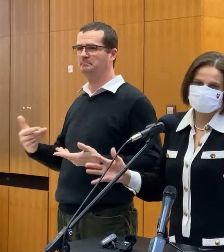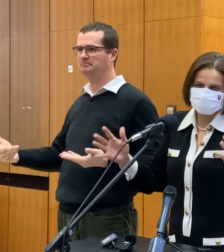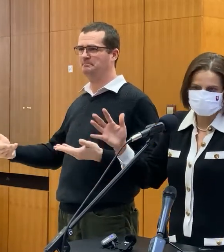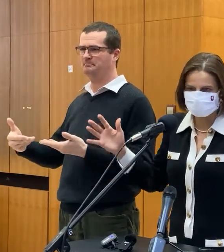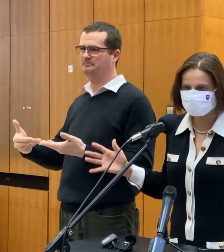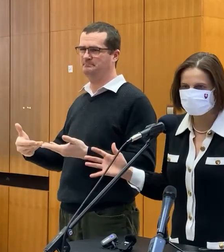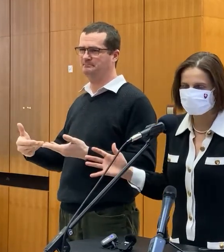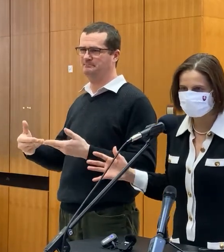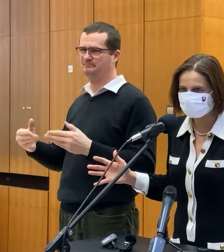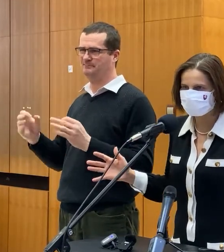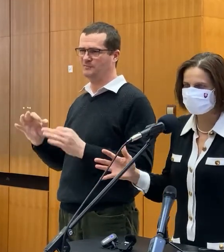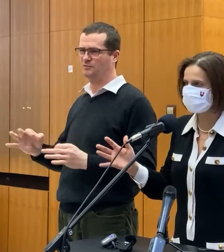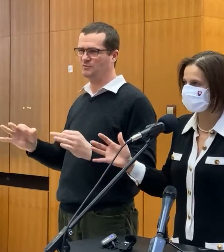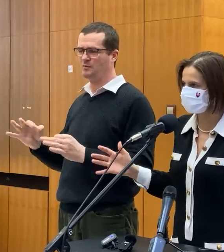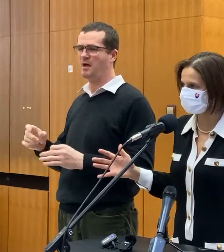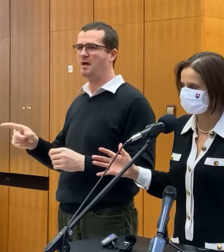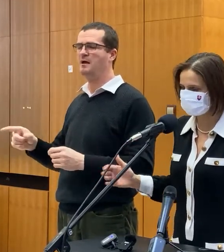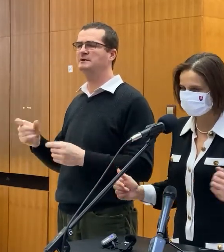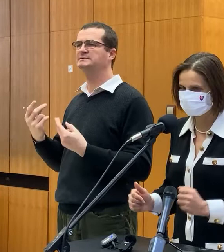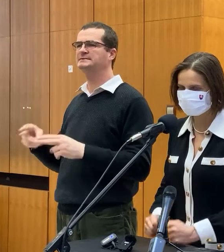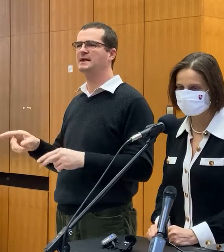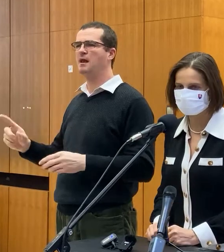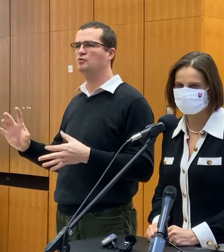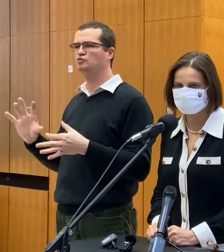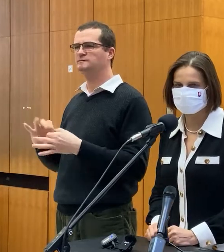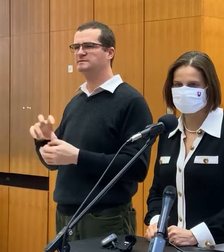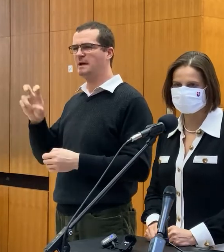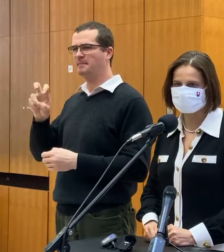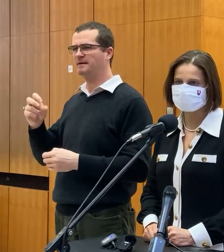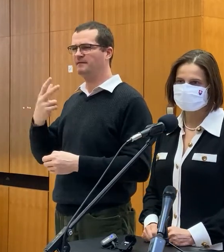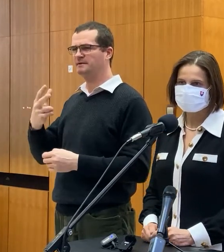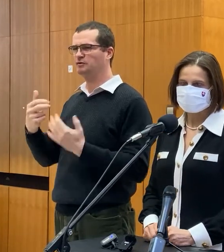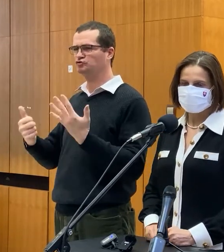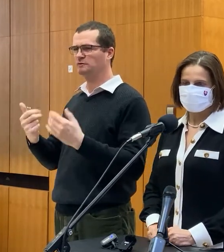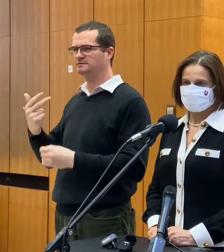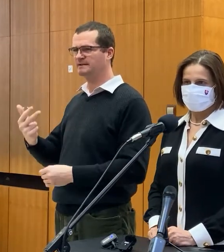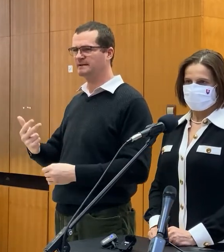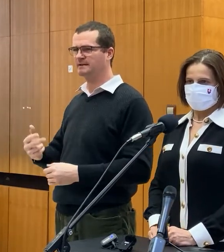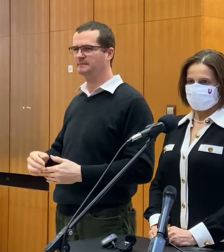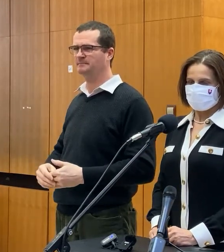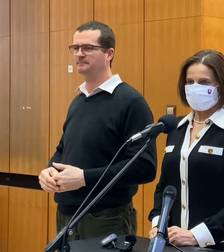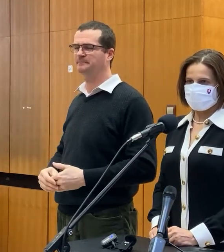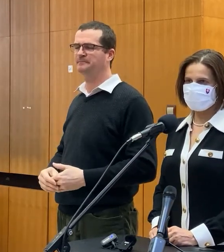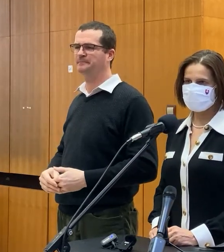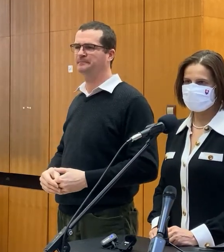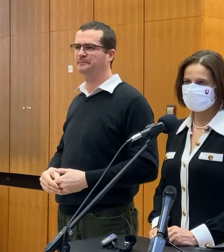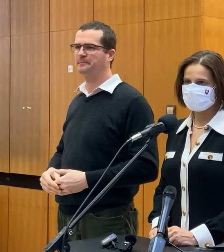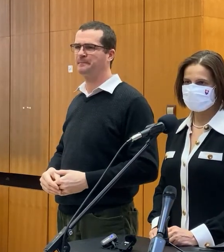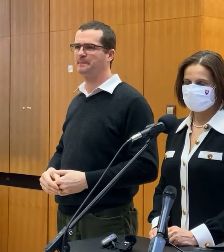Áno, osobitne v tých prípadoch, ktoré súviseli s paragrafom 363.